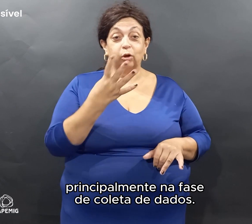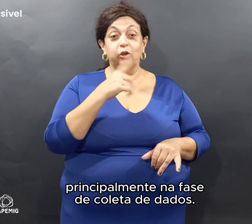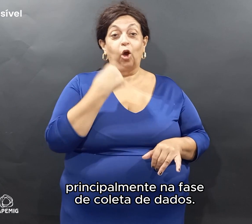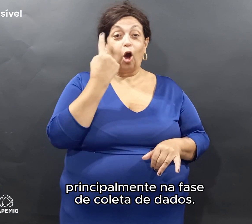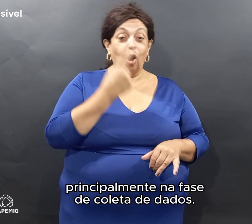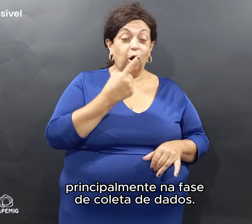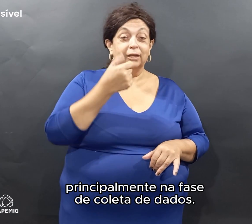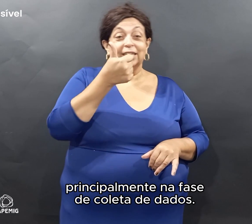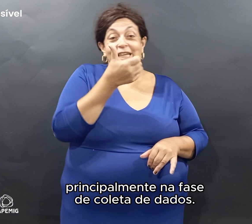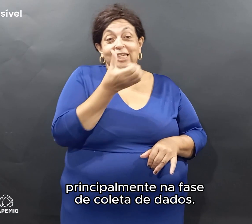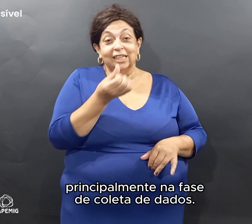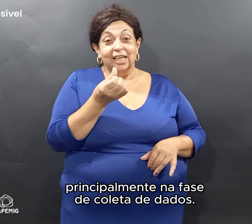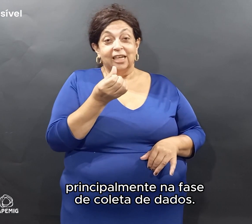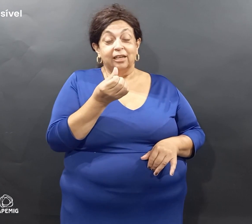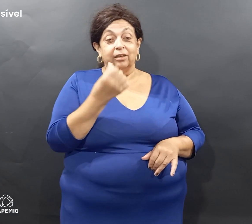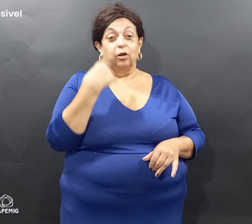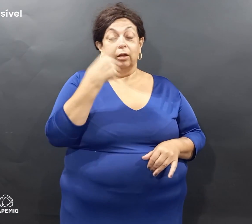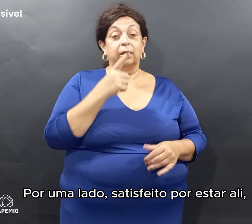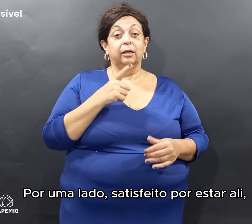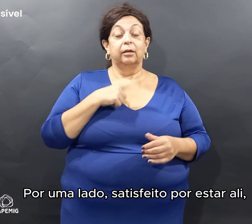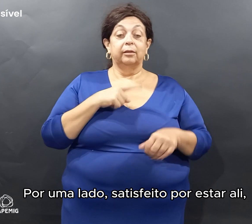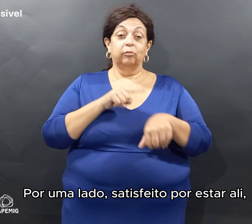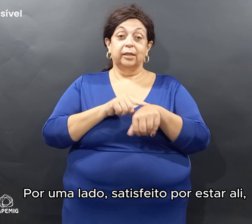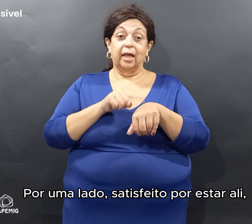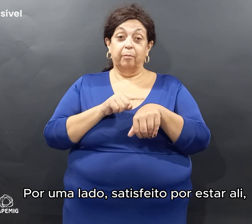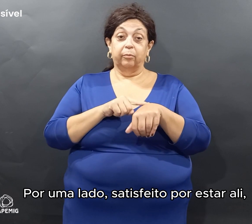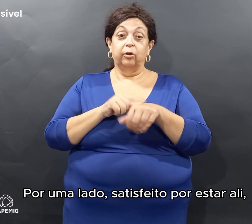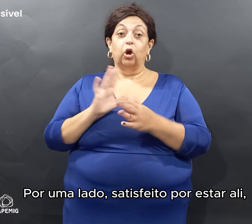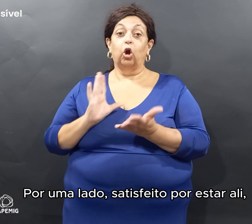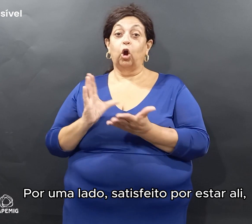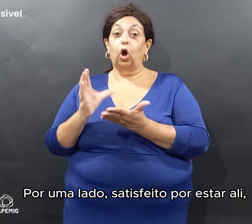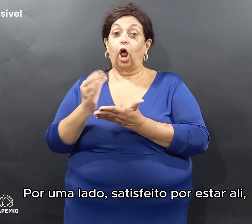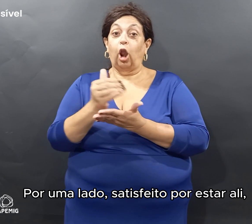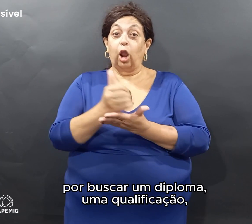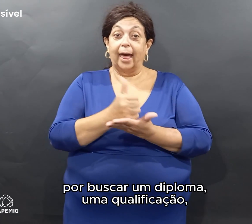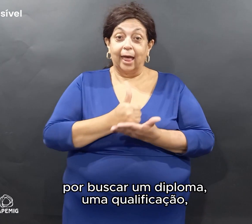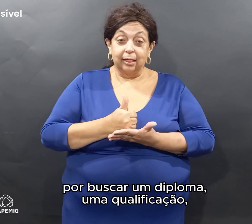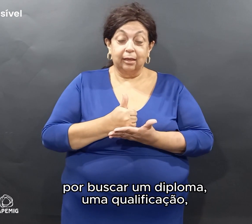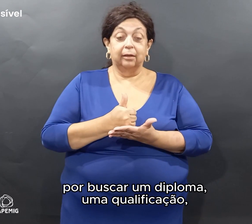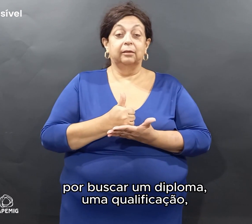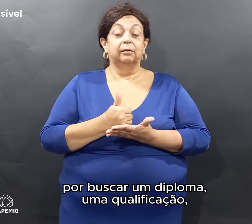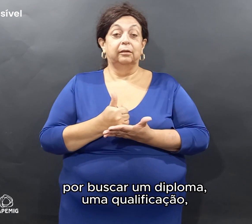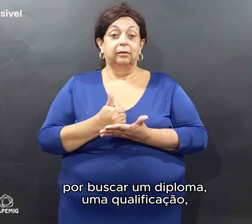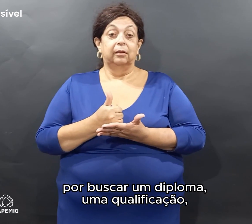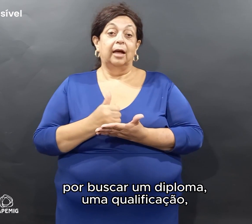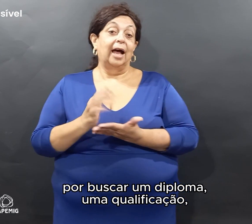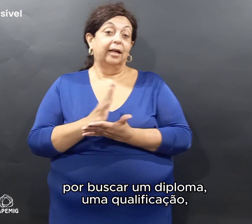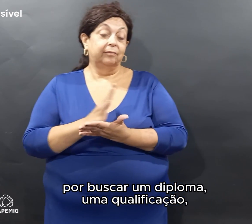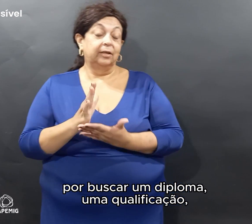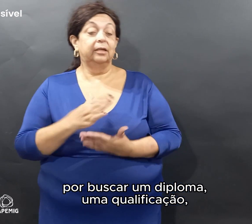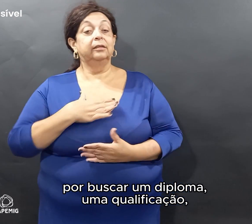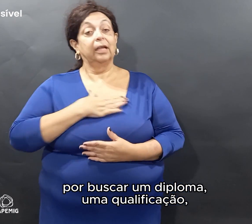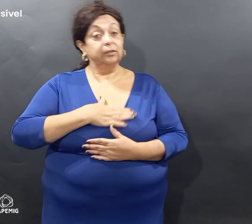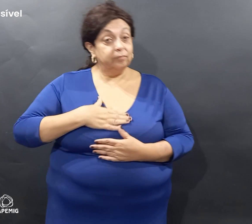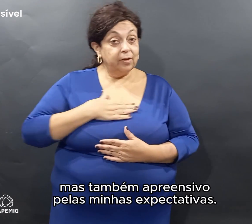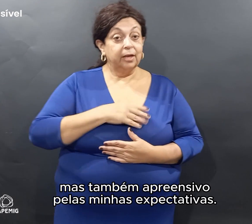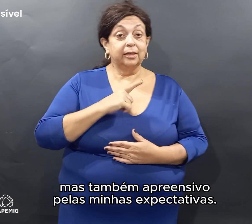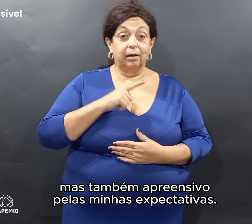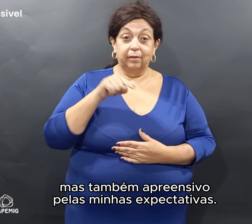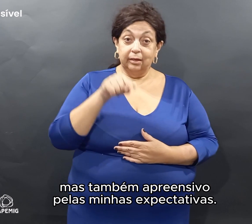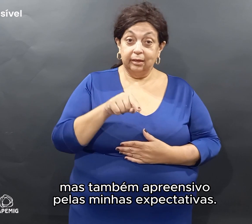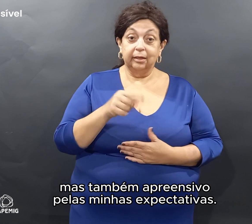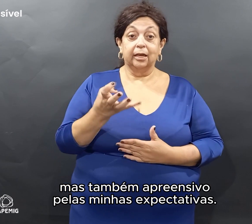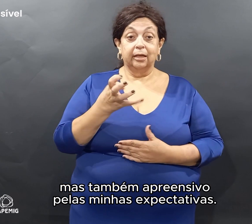principalmente na fase de coleta de dados. Por um lado, satisfeito por estar ali, por buscar um diploma, uma qualificação,